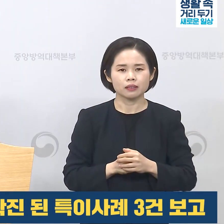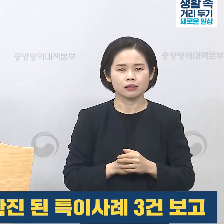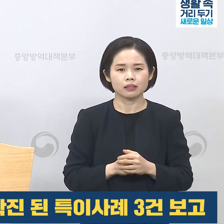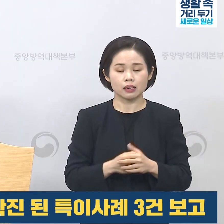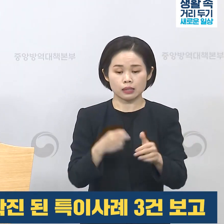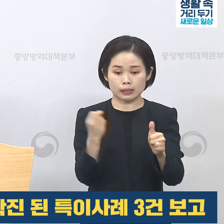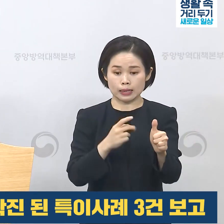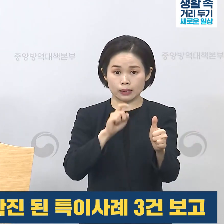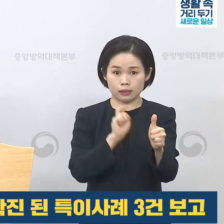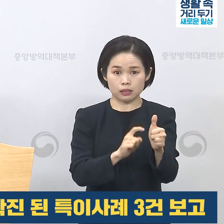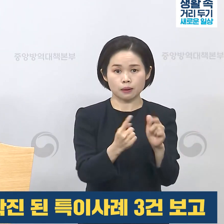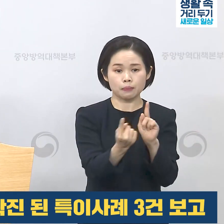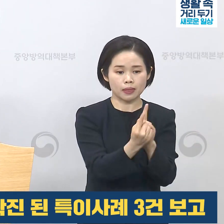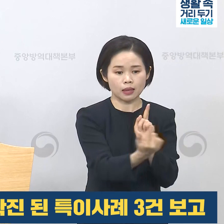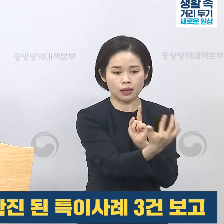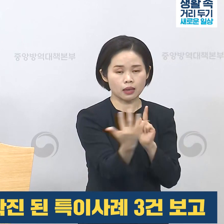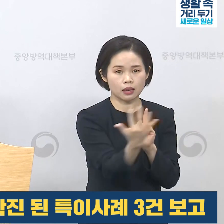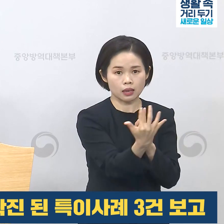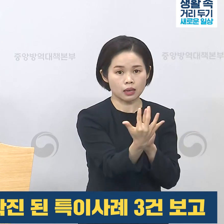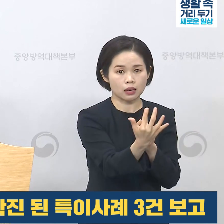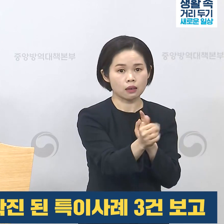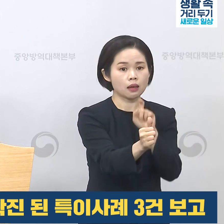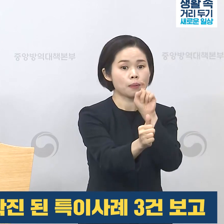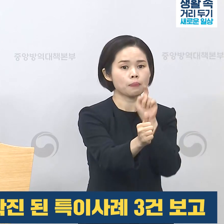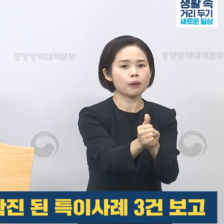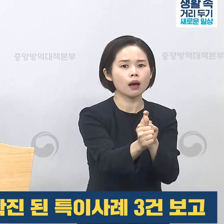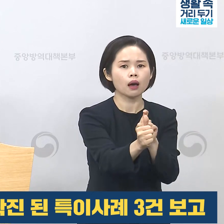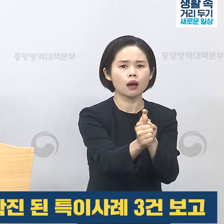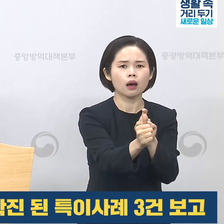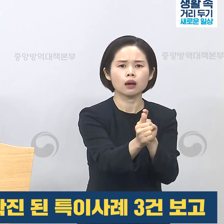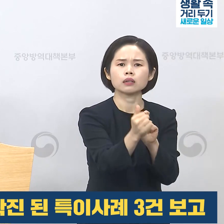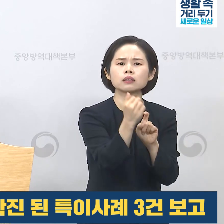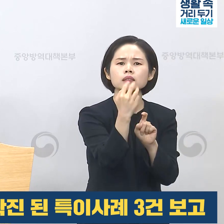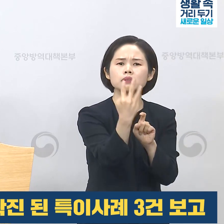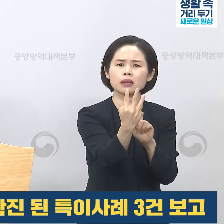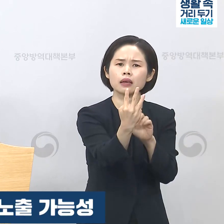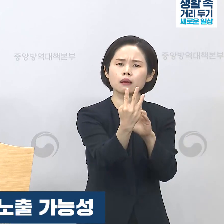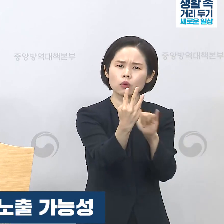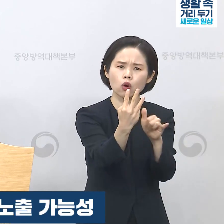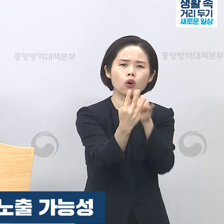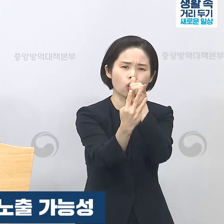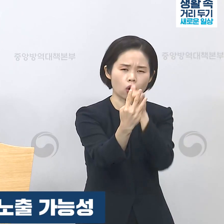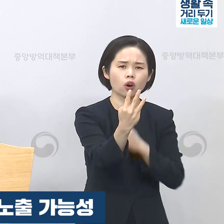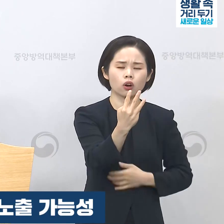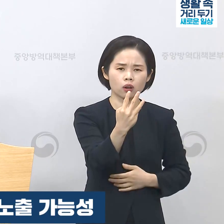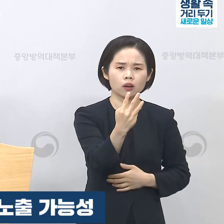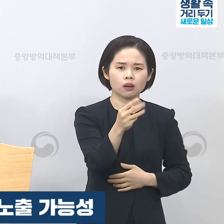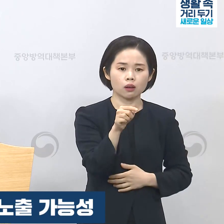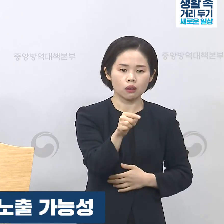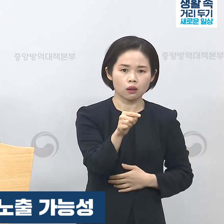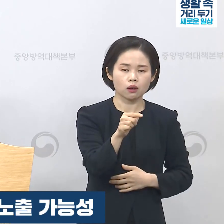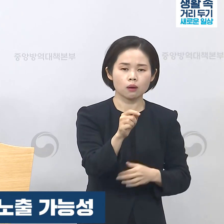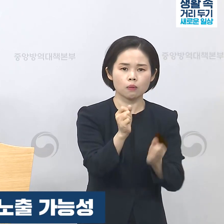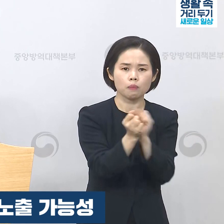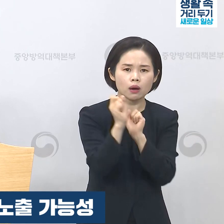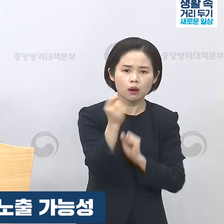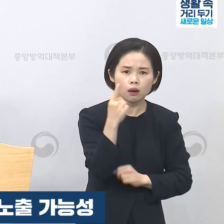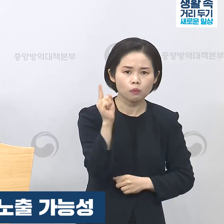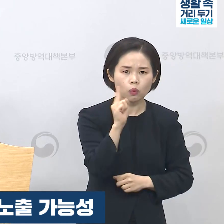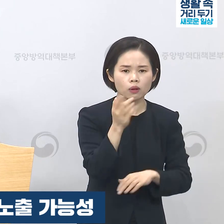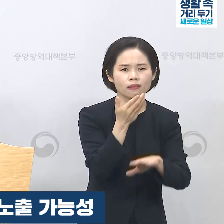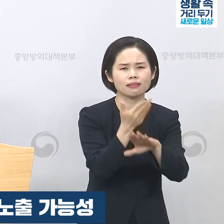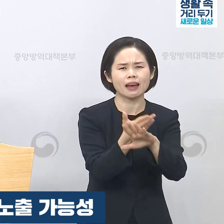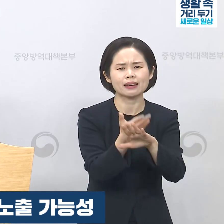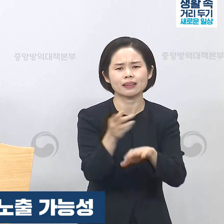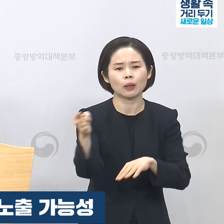재양성자의 접촉자 중 신규 확진이 된 특이 사례가 3건 보고되었습니다. 역학적으로는 다른